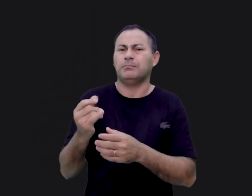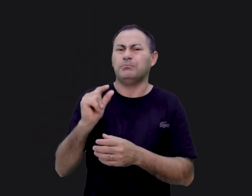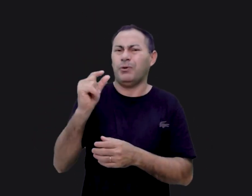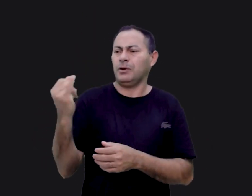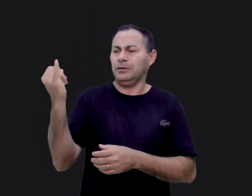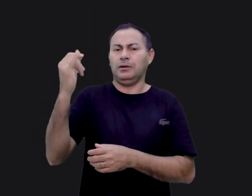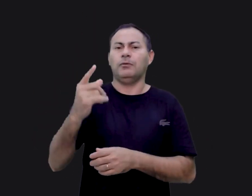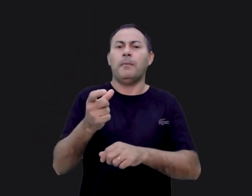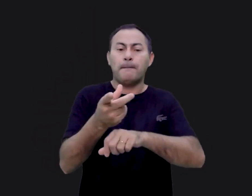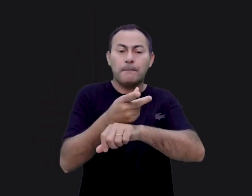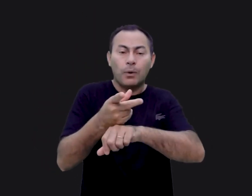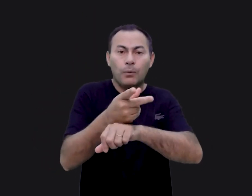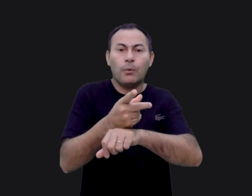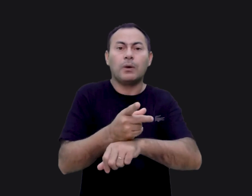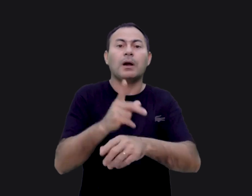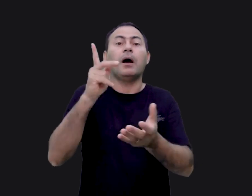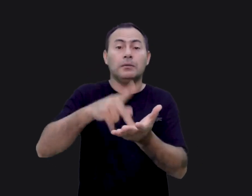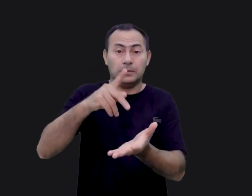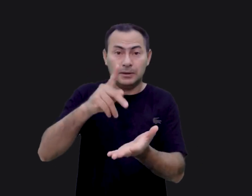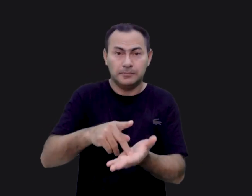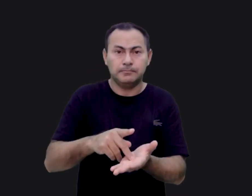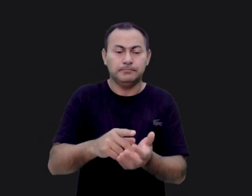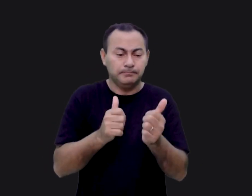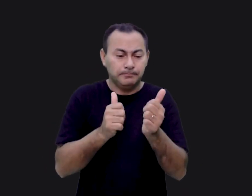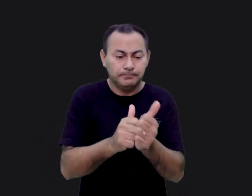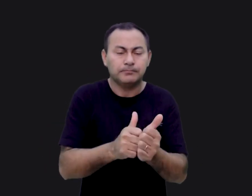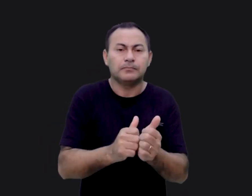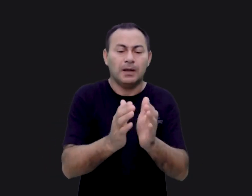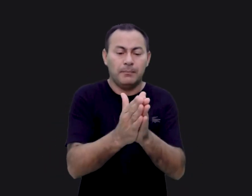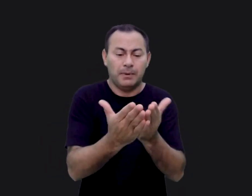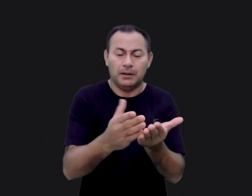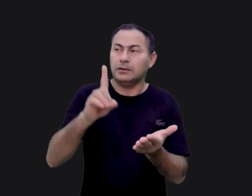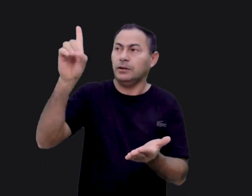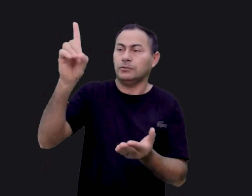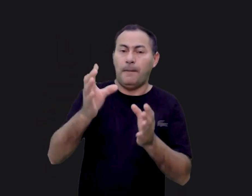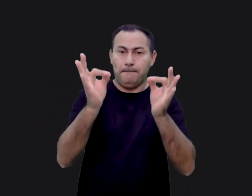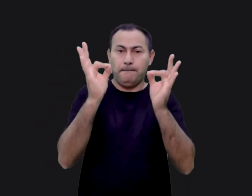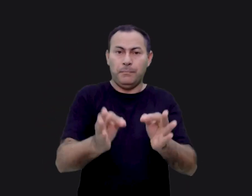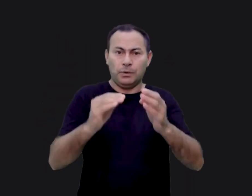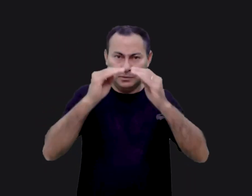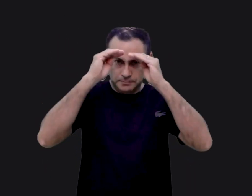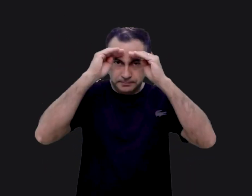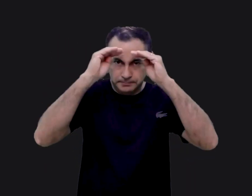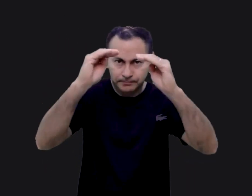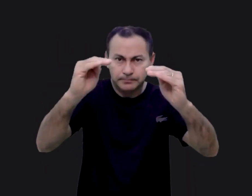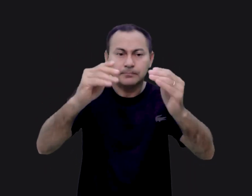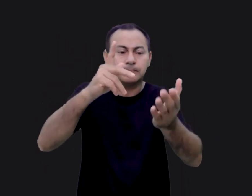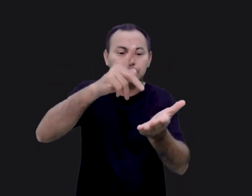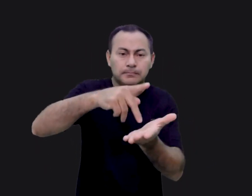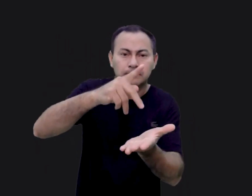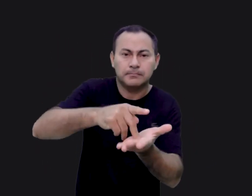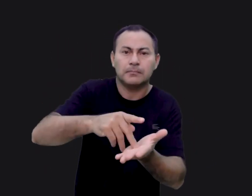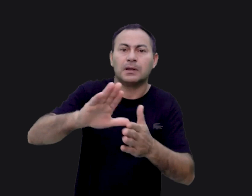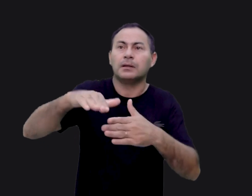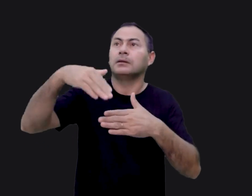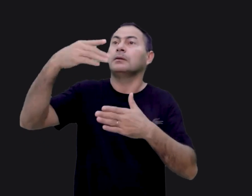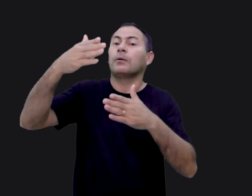pouca importância. Procure a grande verdade. Aproxime-se das Escrituras, pronto para obedecer à grande verdade quando